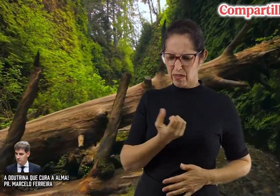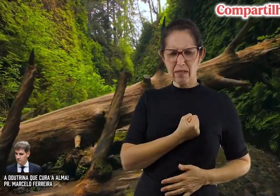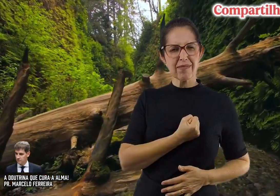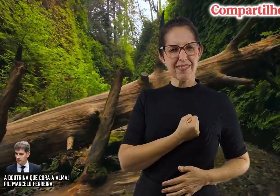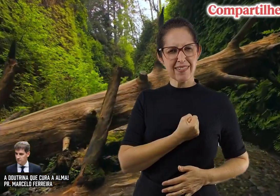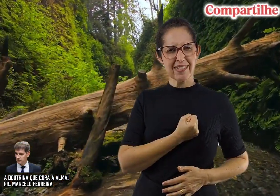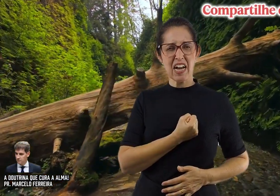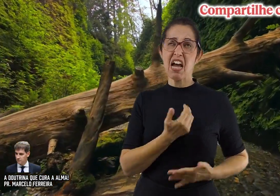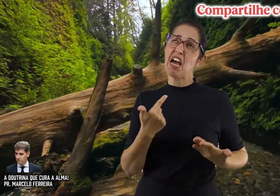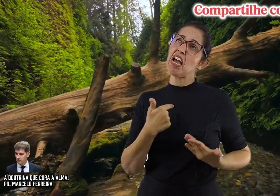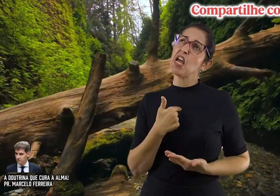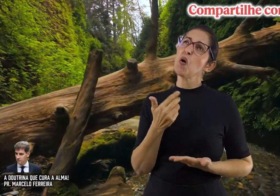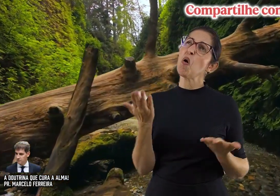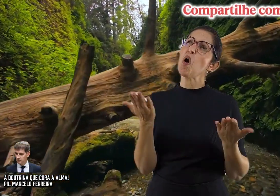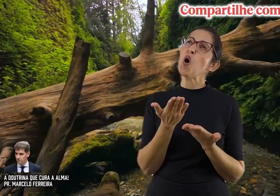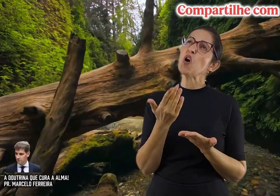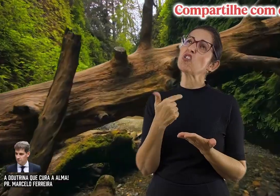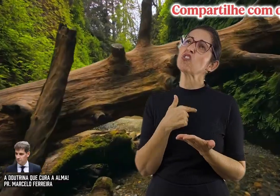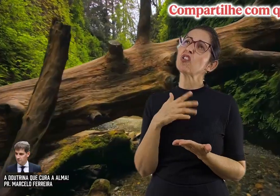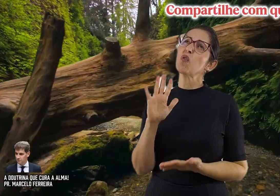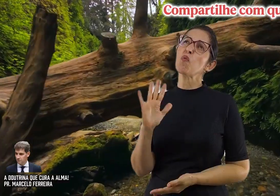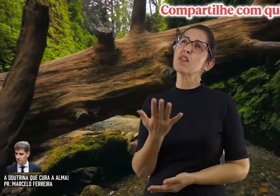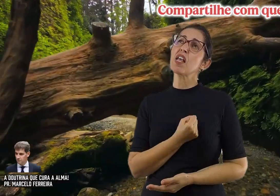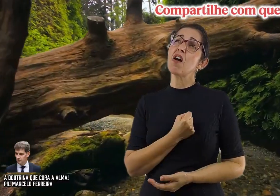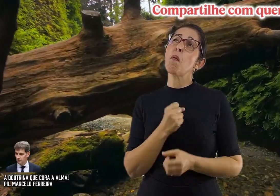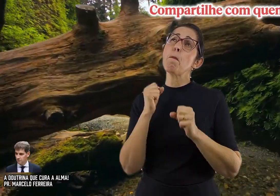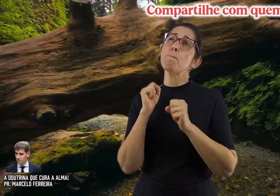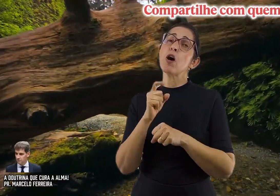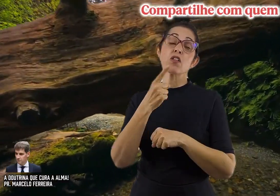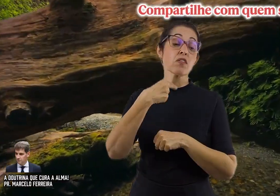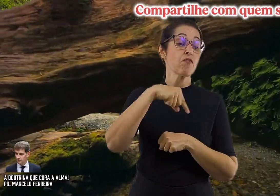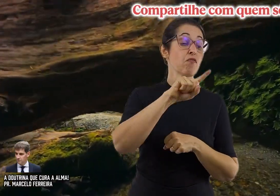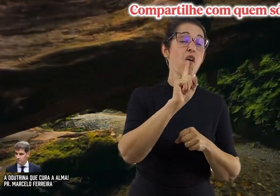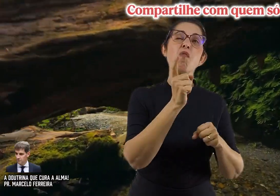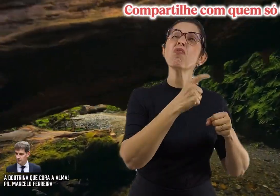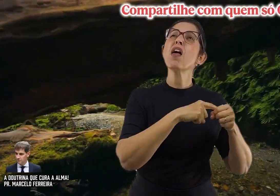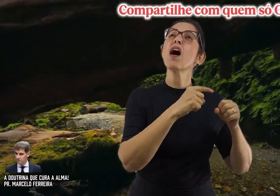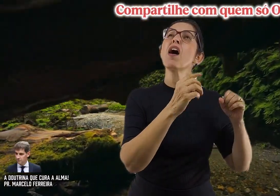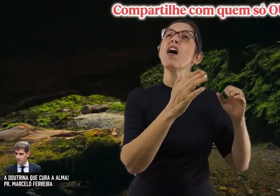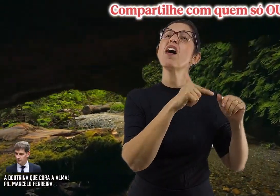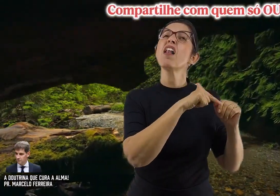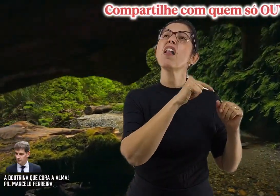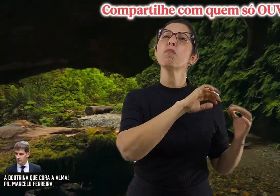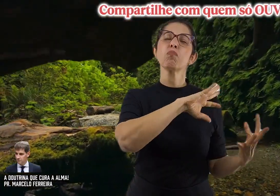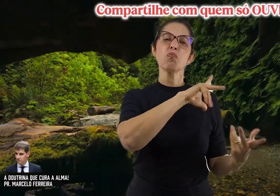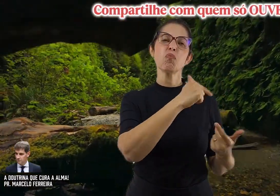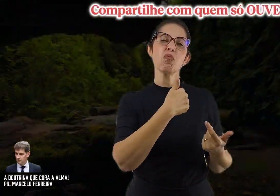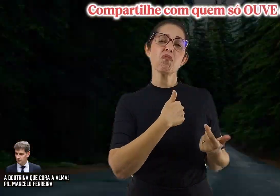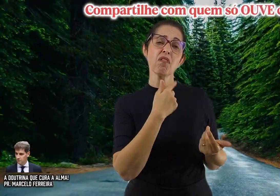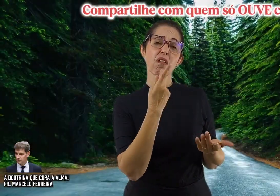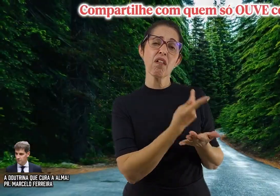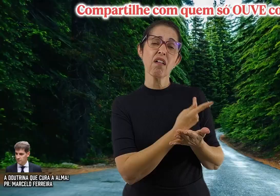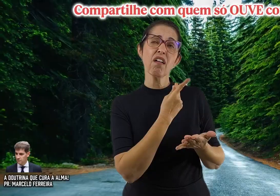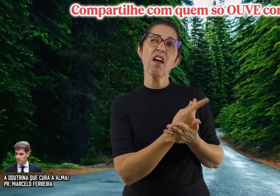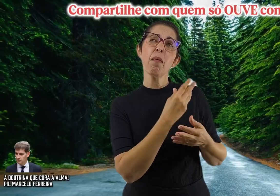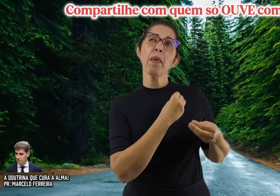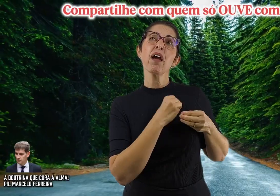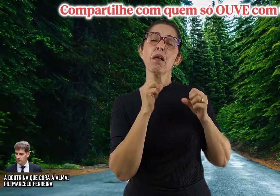sempre. Eu fui salvo hoje, eu posso ir para o mundo, eu posso ir para os vícios, eu posso ir para o pecado.